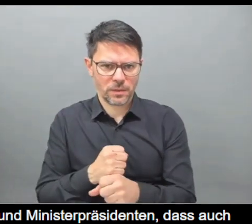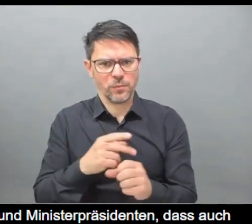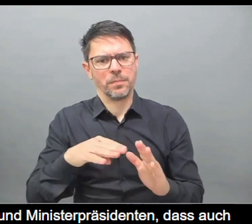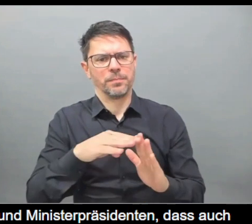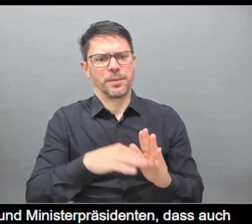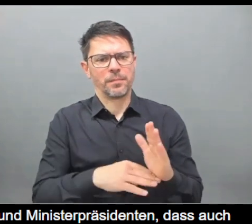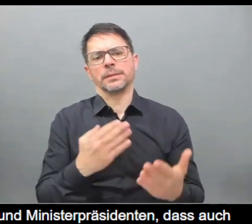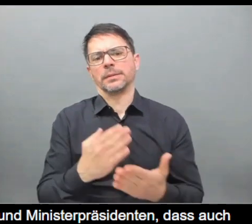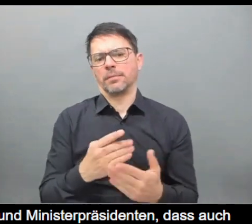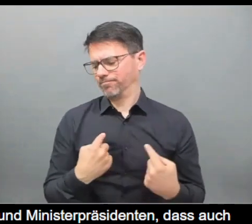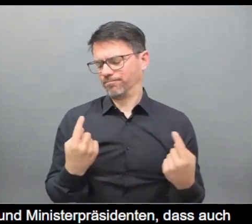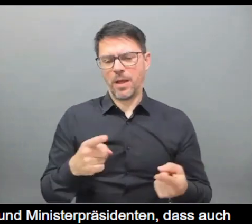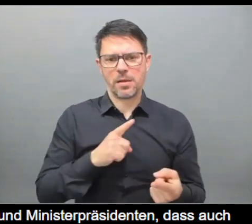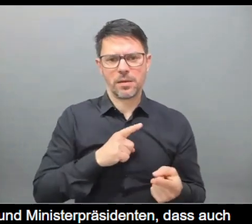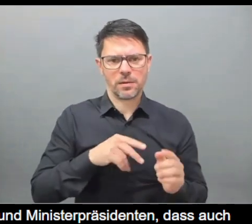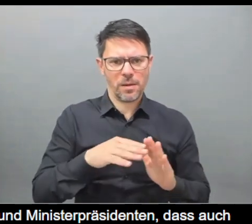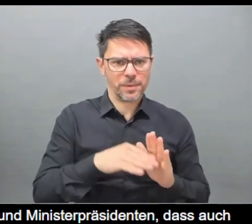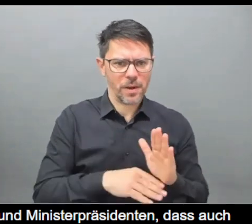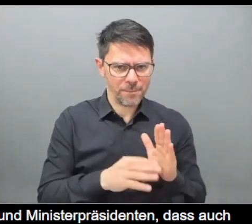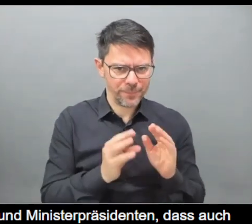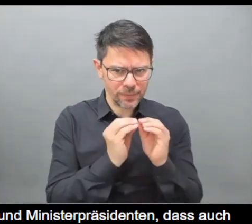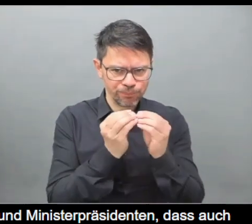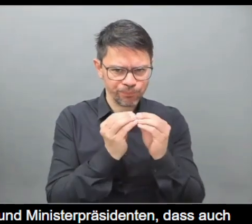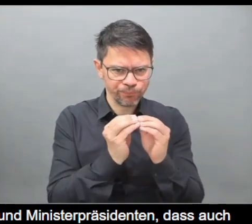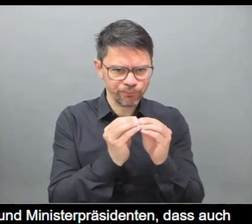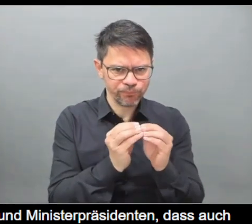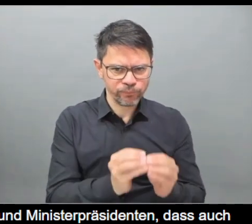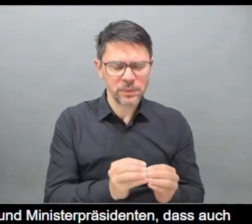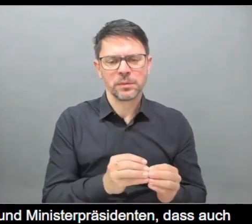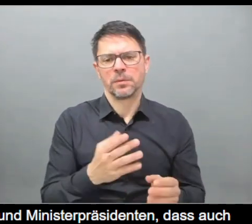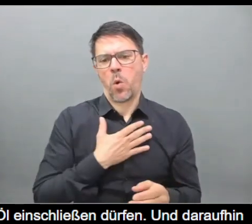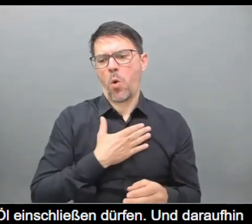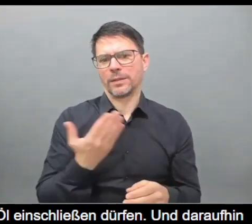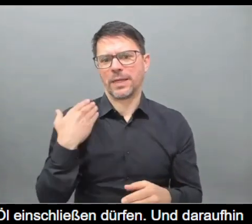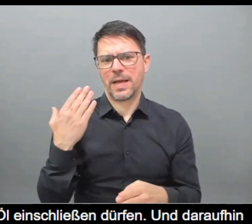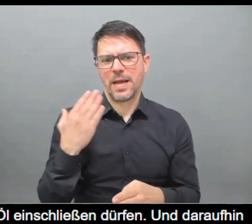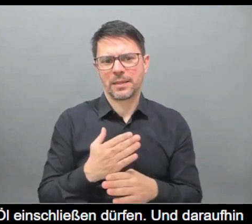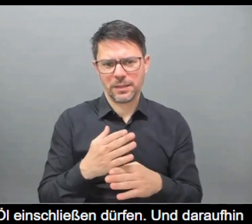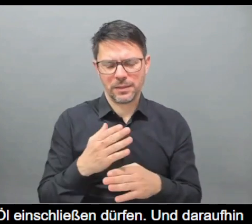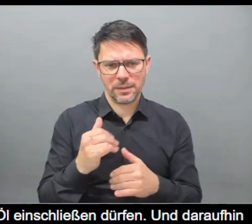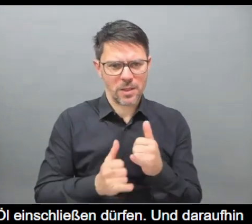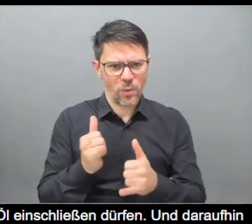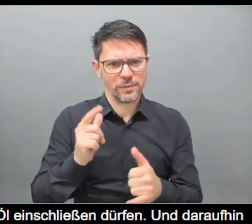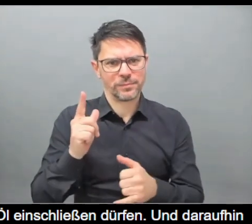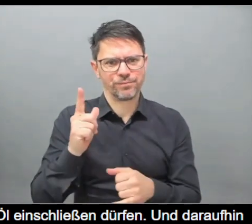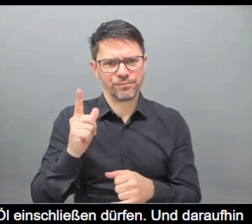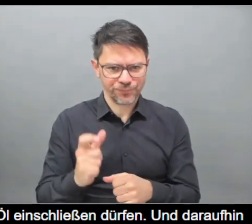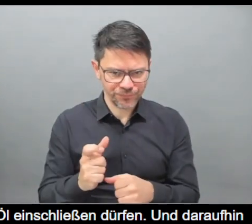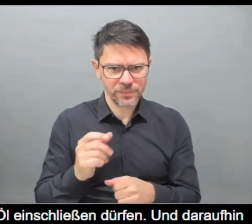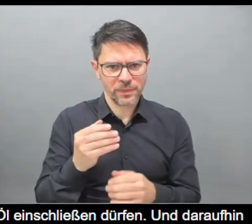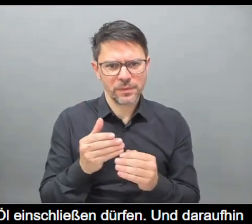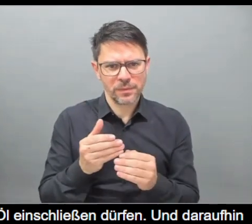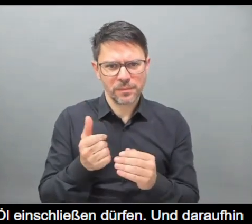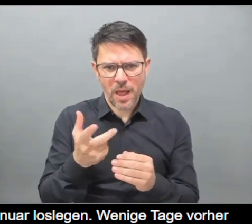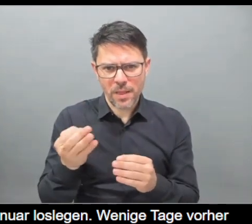checken, ob die unseren Wünschen entsprechen. Obwohl man vorher sagt, ihr könnt die frei gestalten. Jetzt müssen wir also unser Bayern